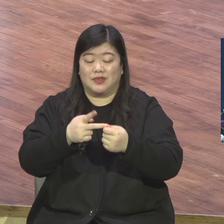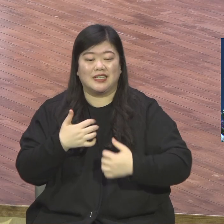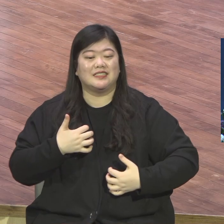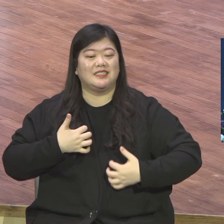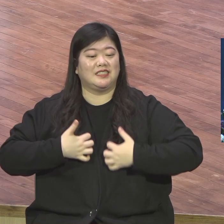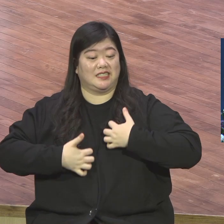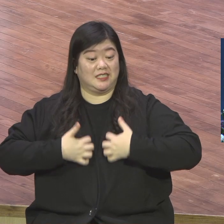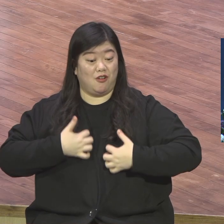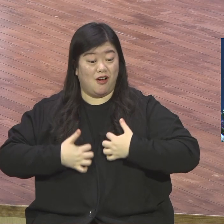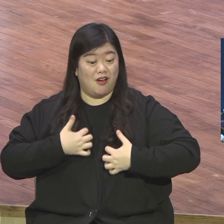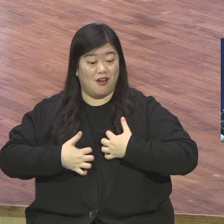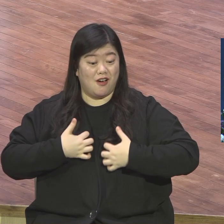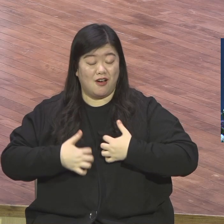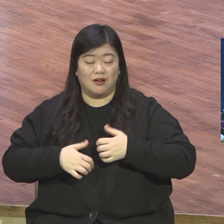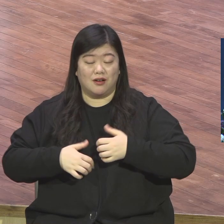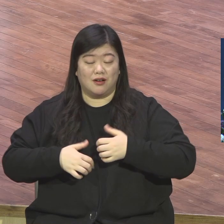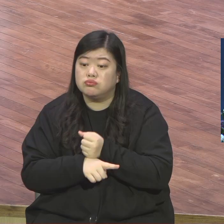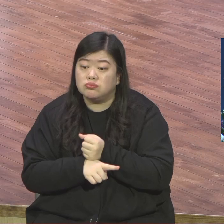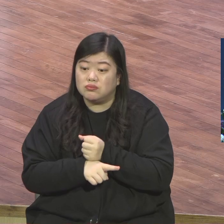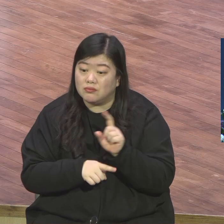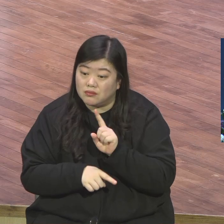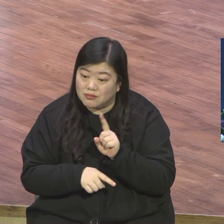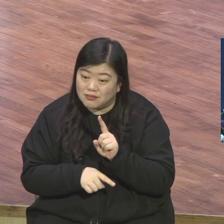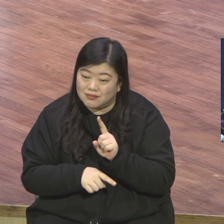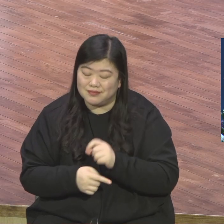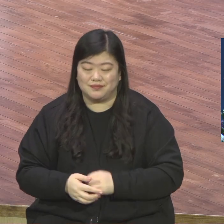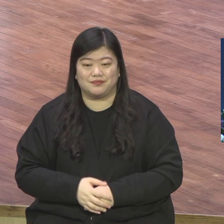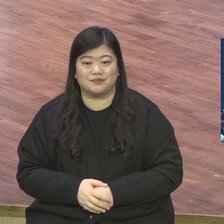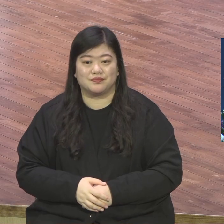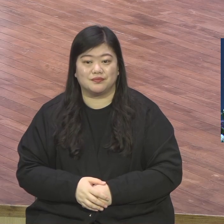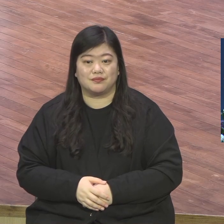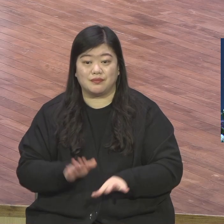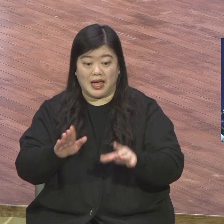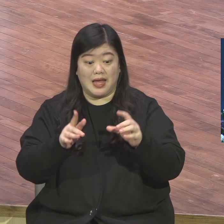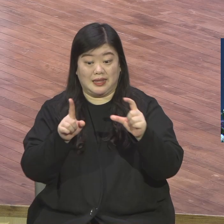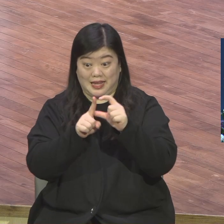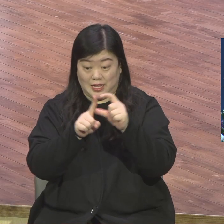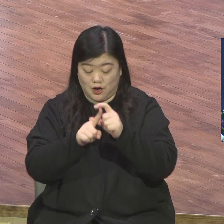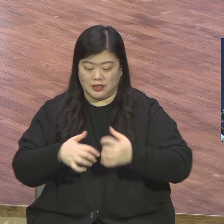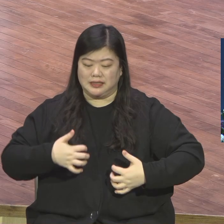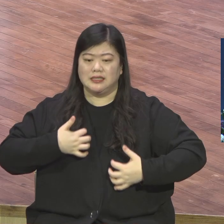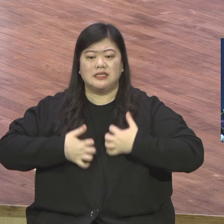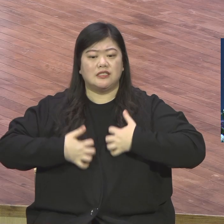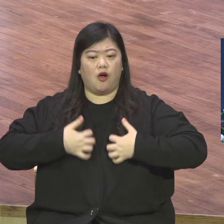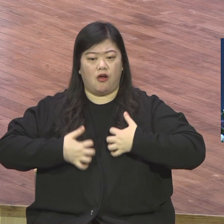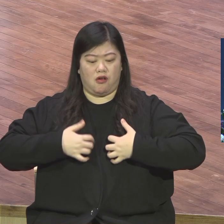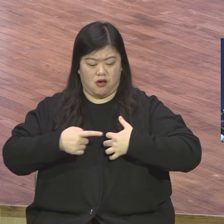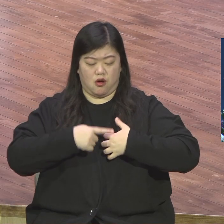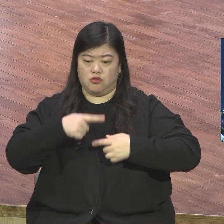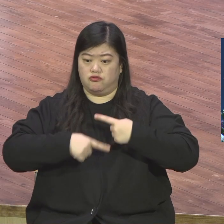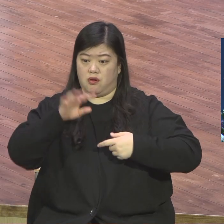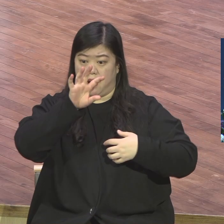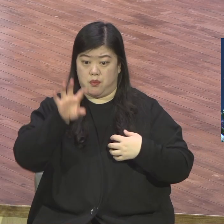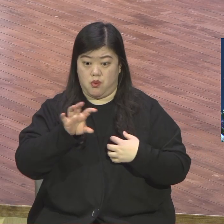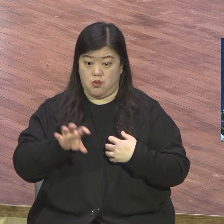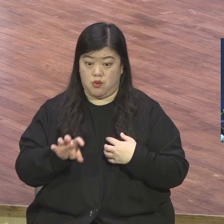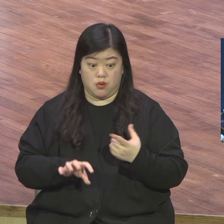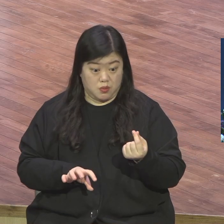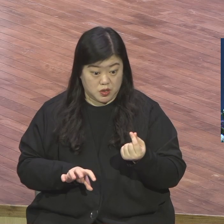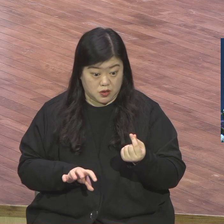이유 즐거워할 수 있는 이유. 오늘 본문 말씀 보면요, 즐거워한다라는 표현이 반복되고 있는데요. 이제를